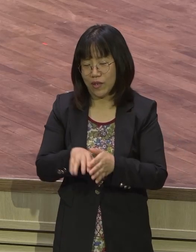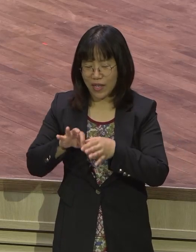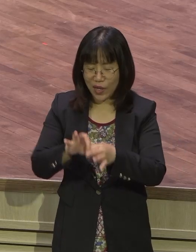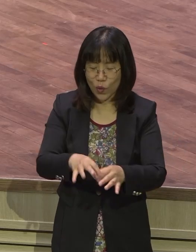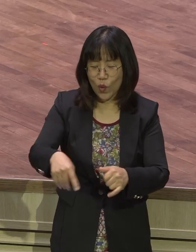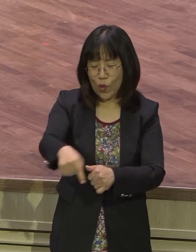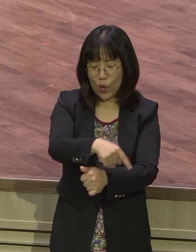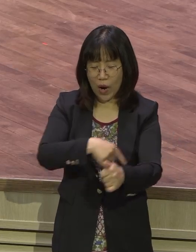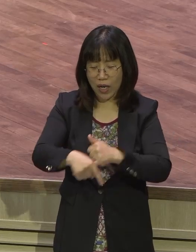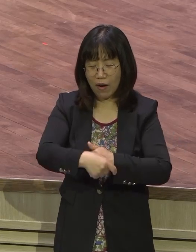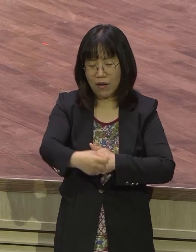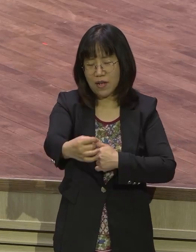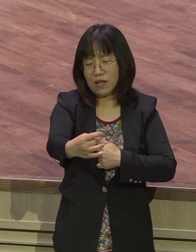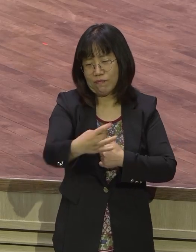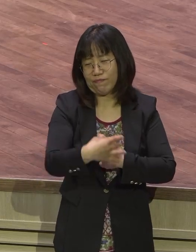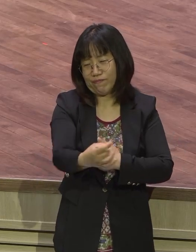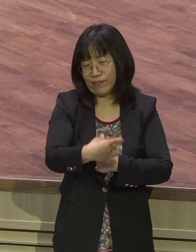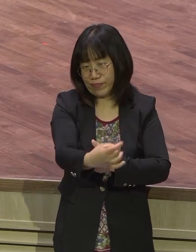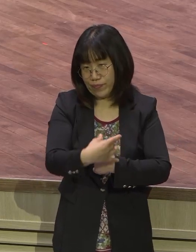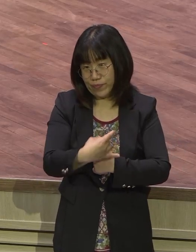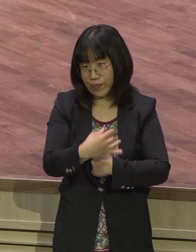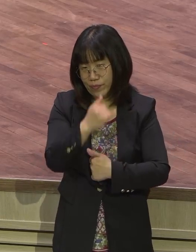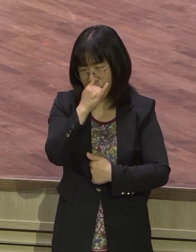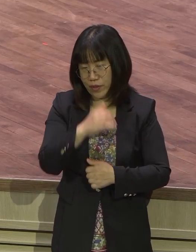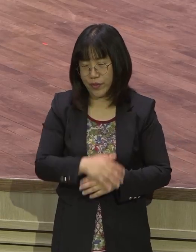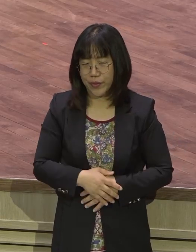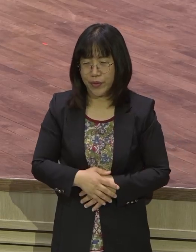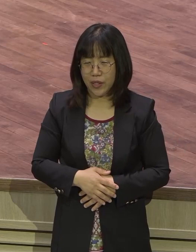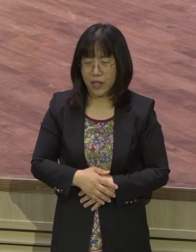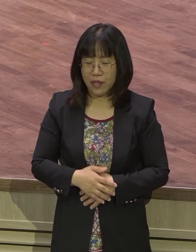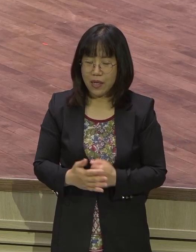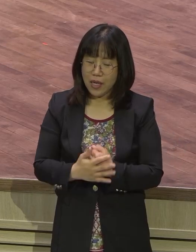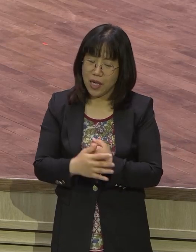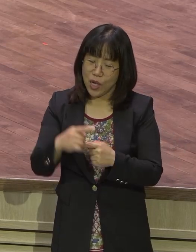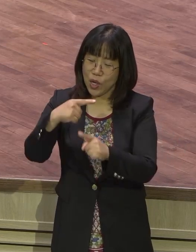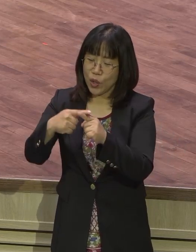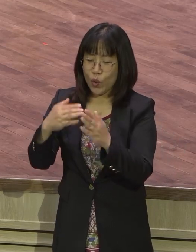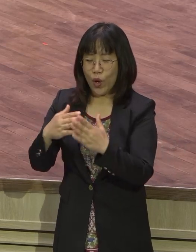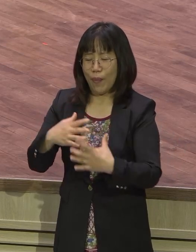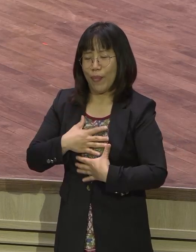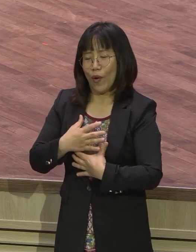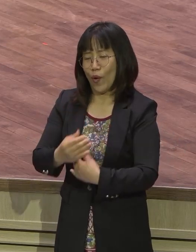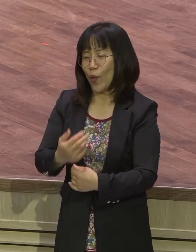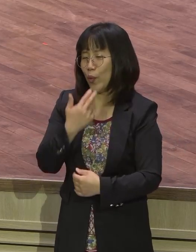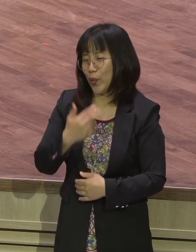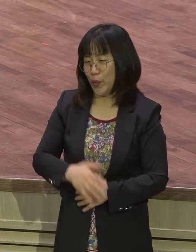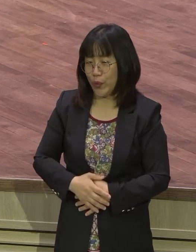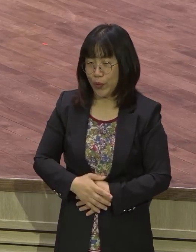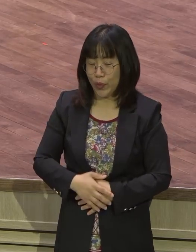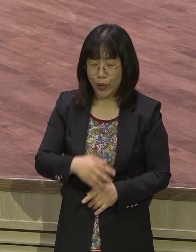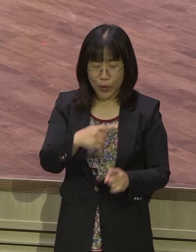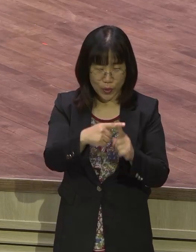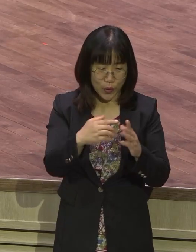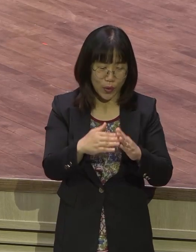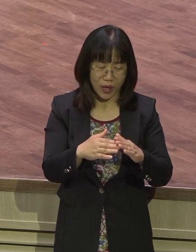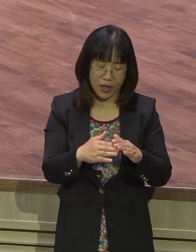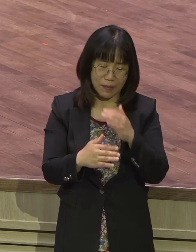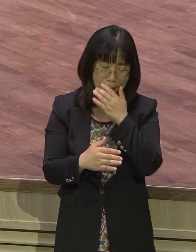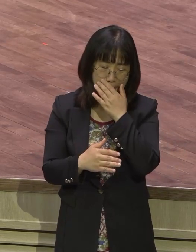환경 통해서 사람 통해서 역사한단 말이에요 그래서 교회에 편안이 없어요 교회가 편안이 없으면 지구 쪽 안에 희망이 없는데